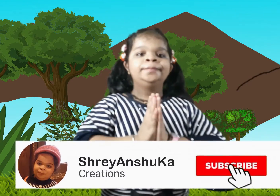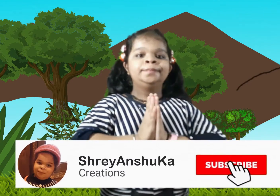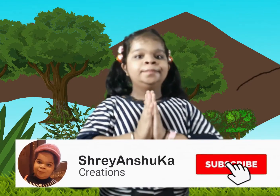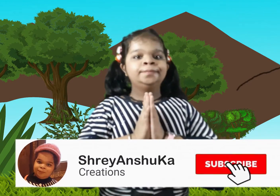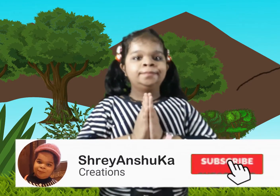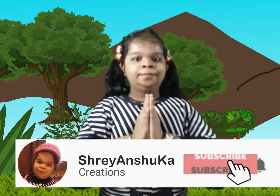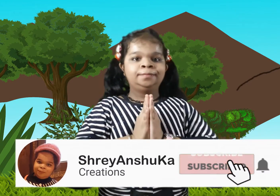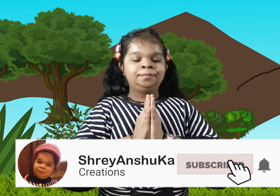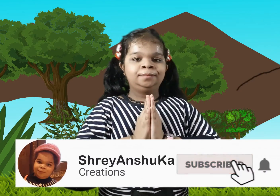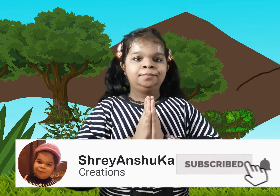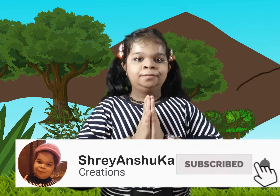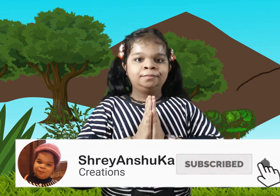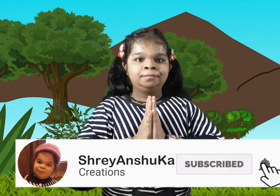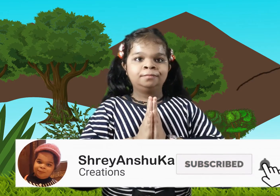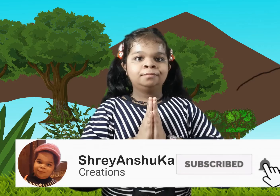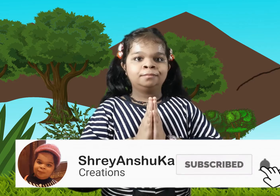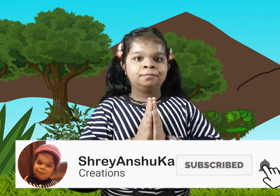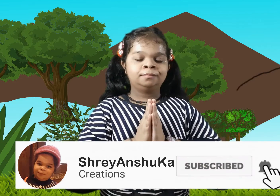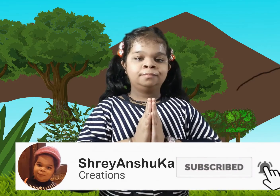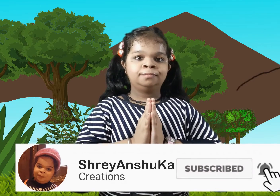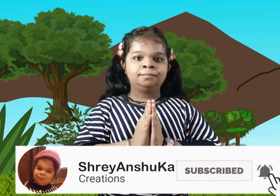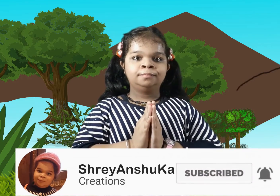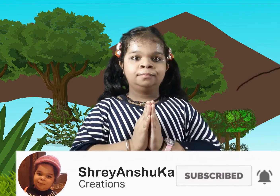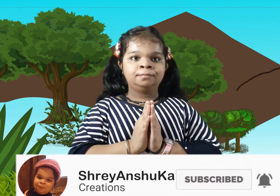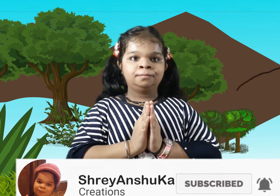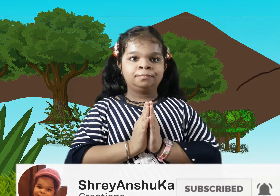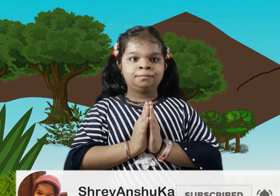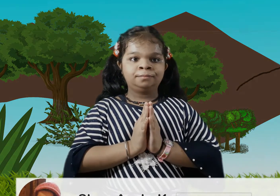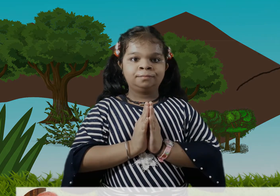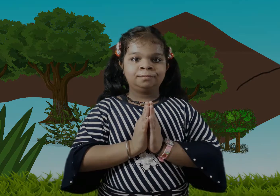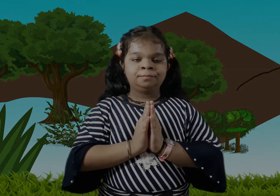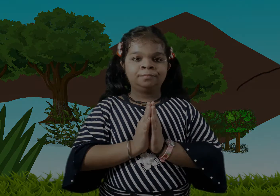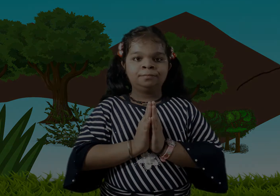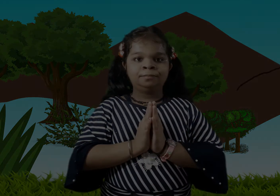वीडियो अच्छी लगी तो प्लीज इसे लाइक और सब्सक्राइब जरूर करें। थैंक यू।